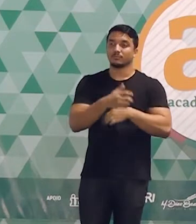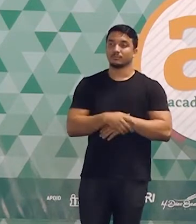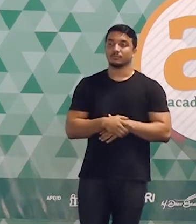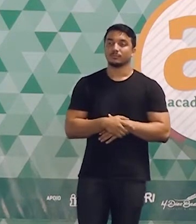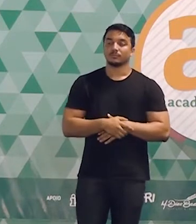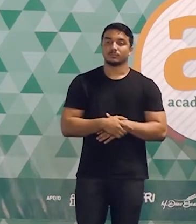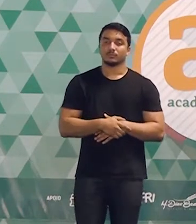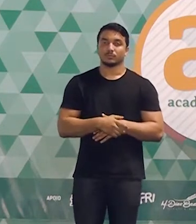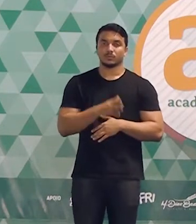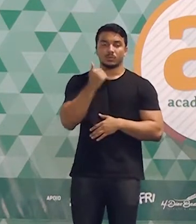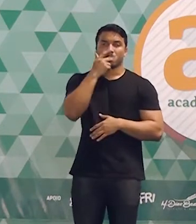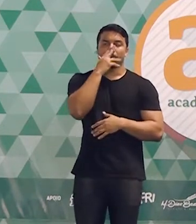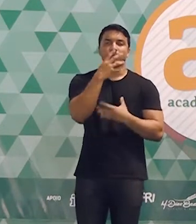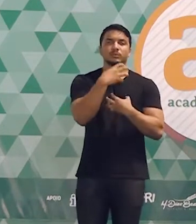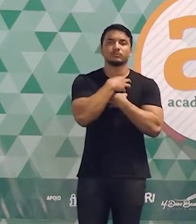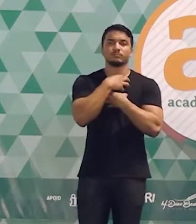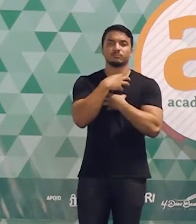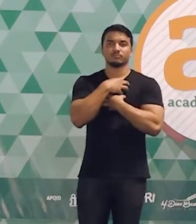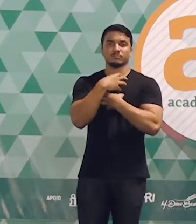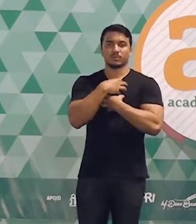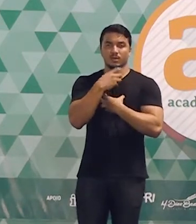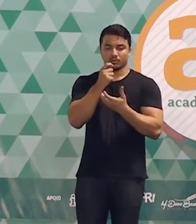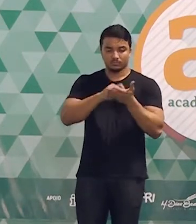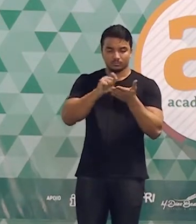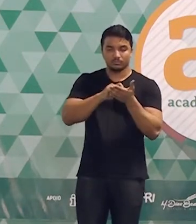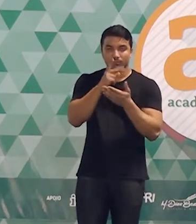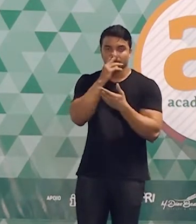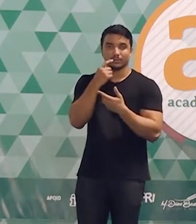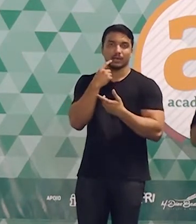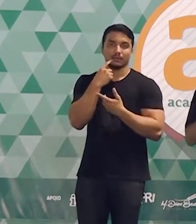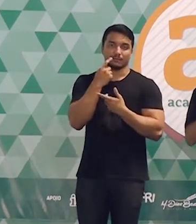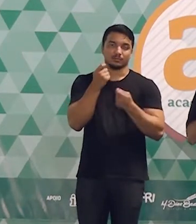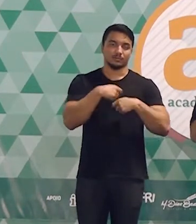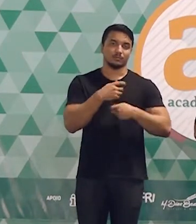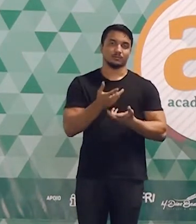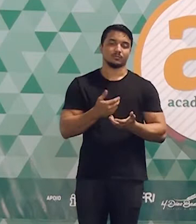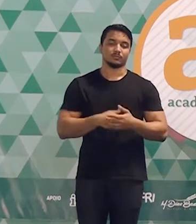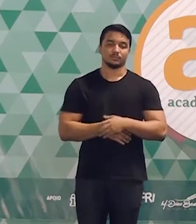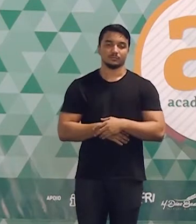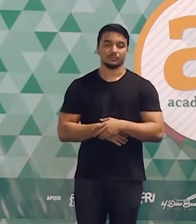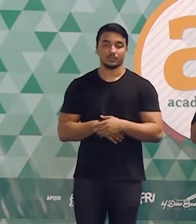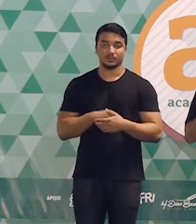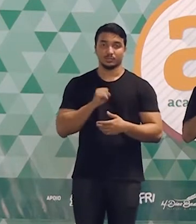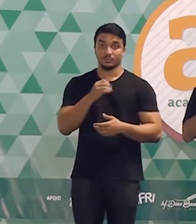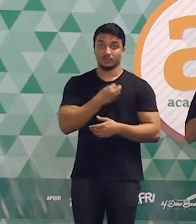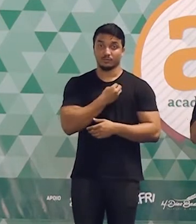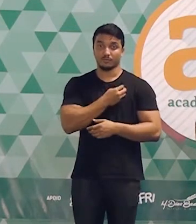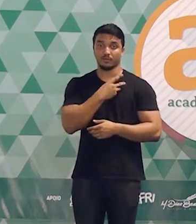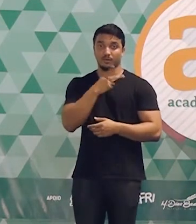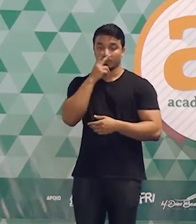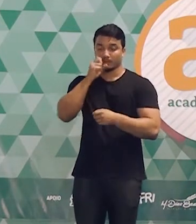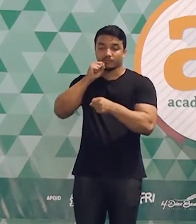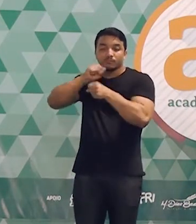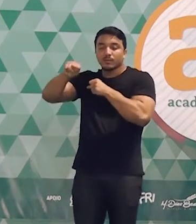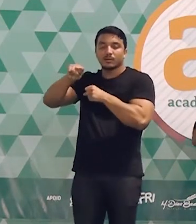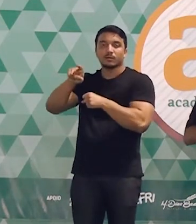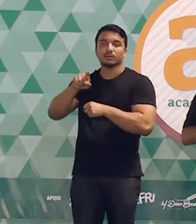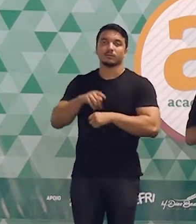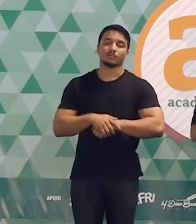aí. Sabe, dá vontade de ter escrito, né? Dá inveja. Né? Se ele tivesse vivo, dava vontade de